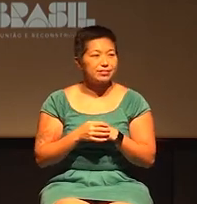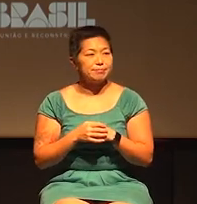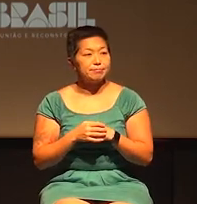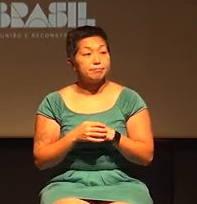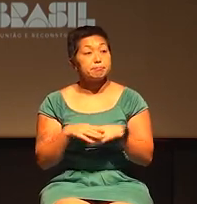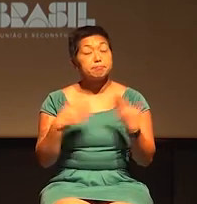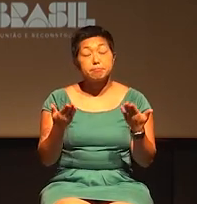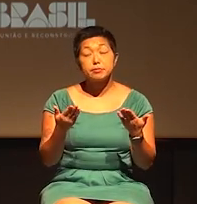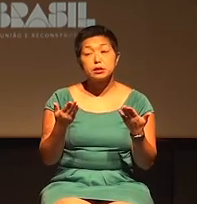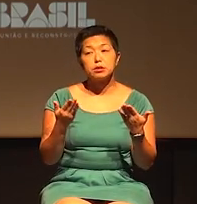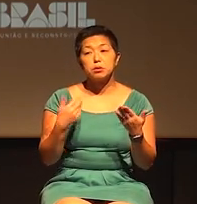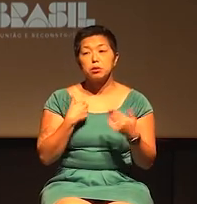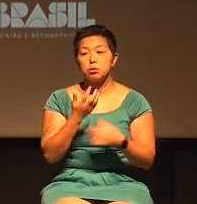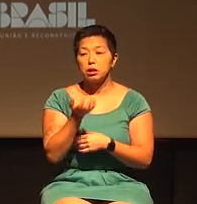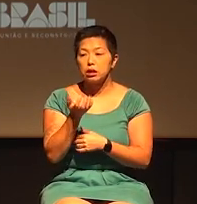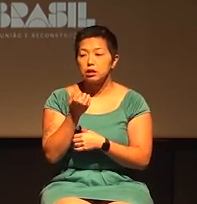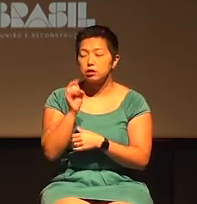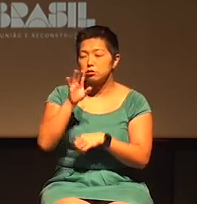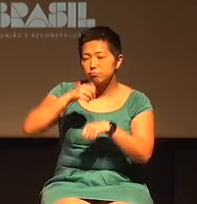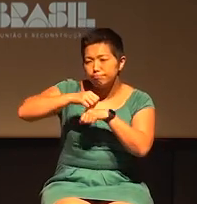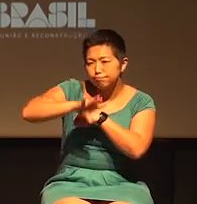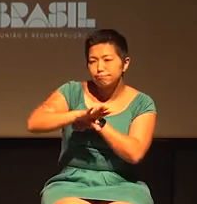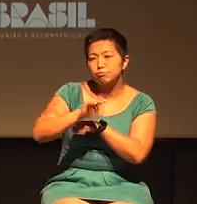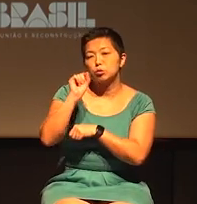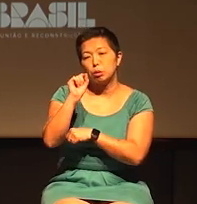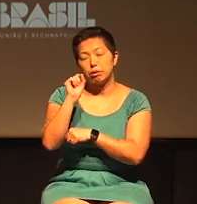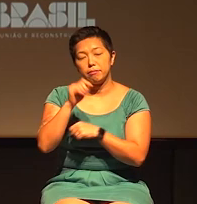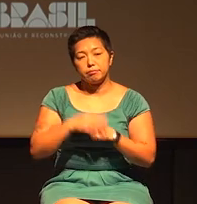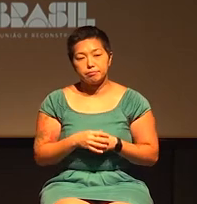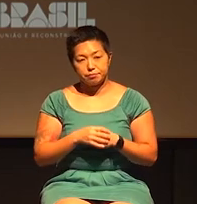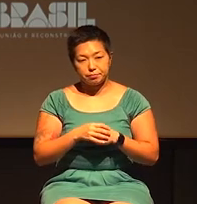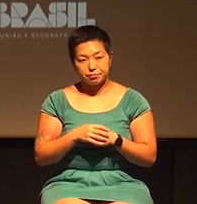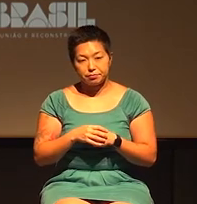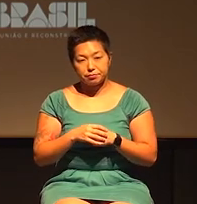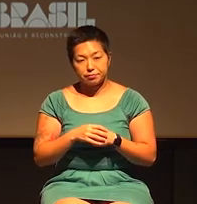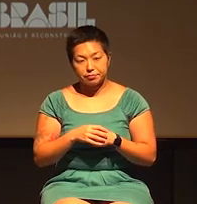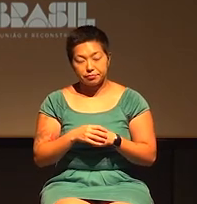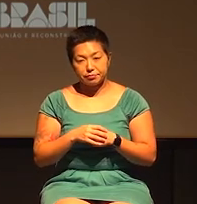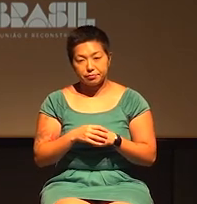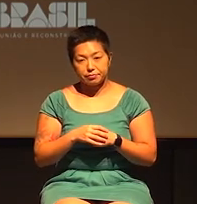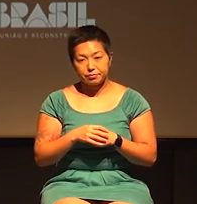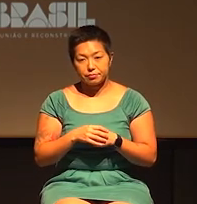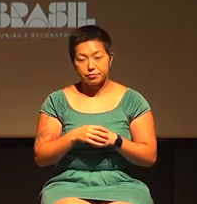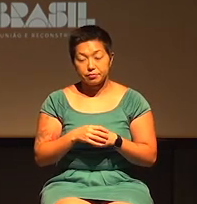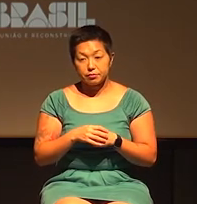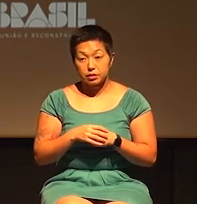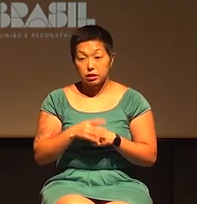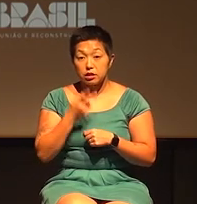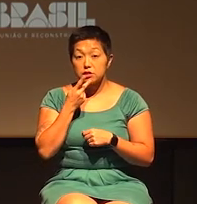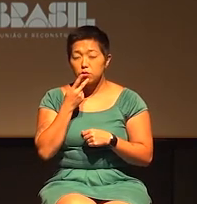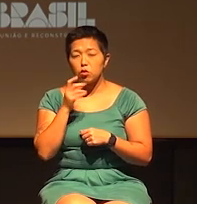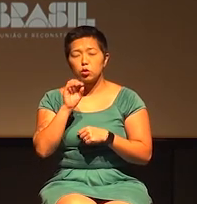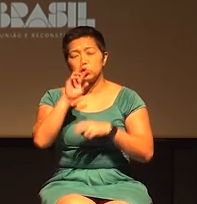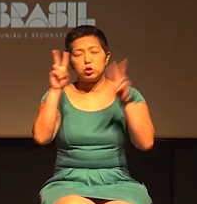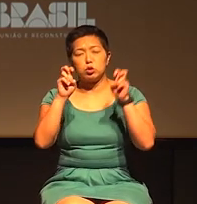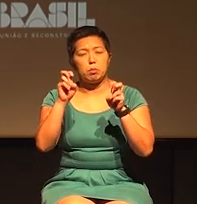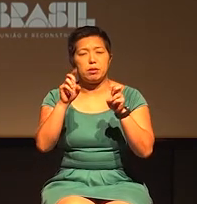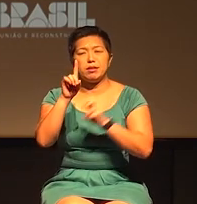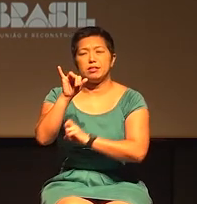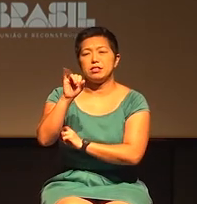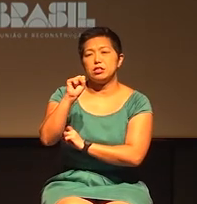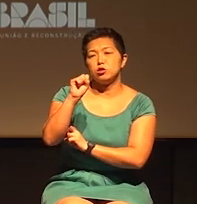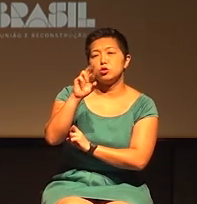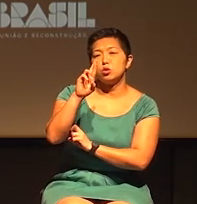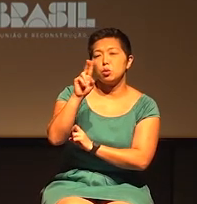enf mas assim eu queria só trazer assim que eh você chamou de disruptivo né tô